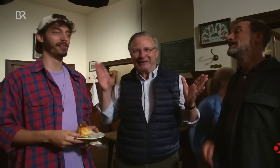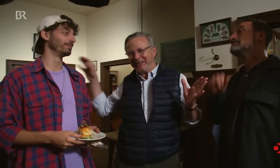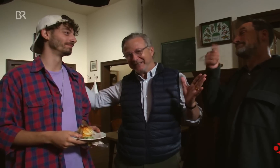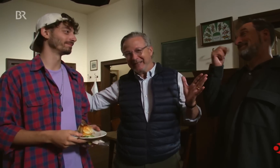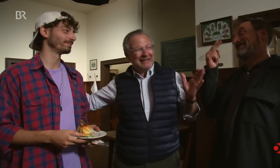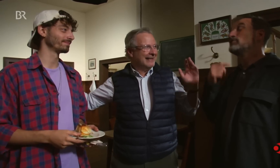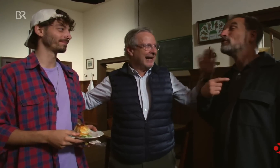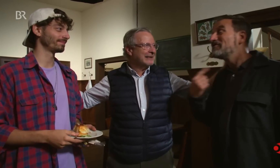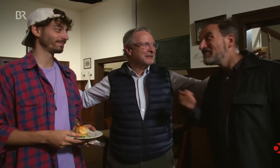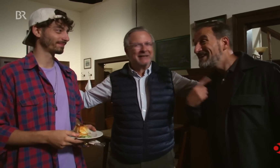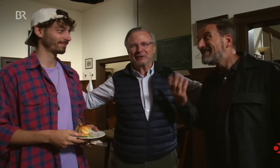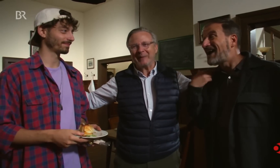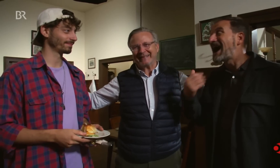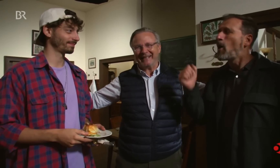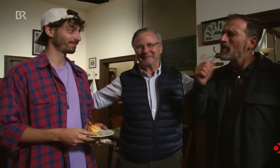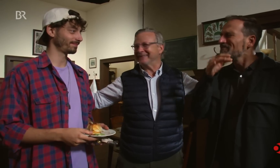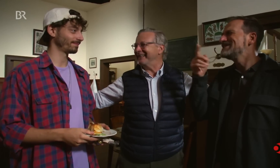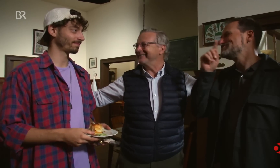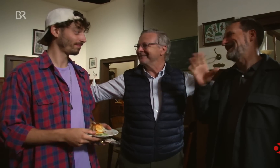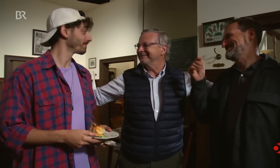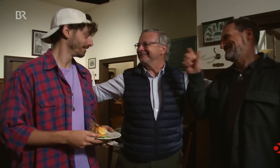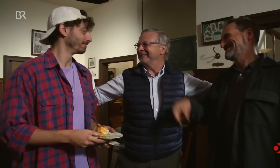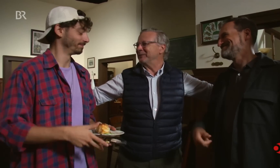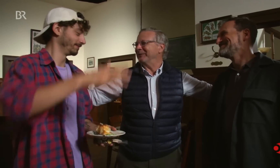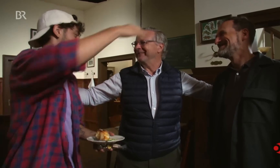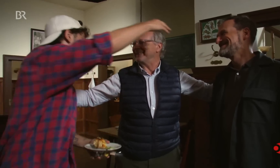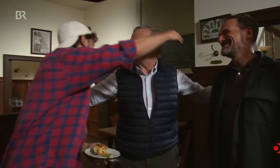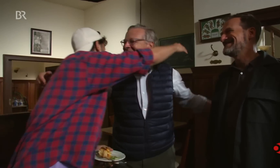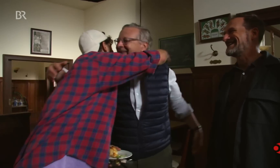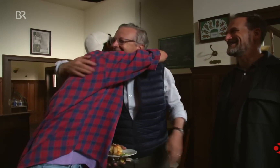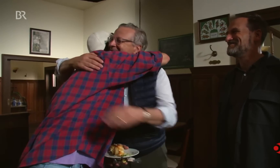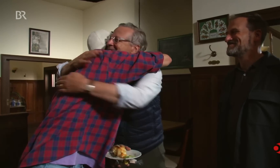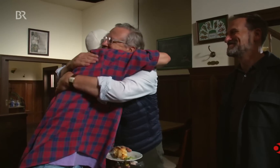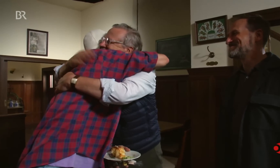Jason ganz viel Spaß gehabt. Ja? Schön, dass ihr da wart. Danke dir. Tschüss.